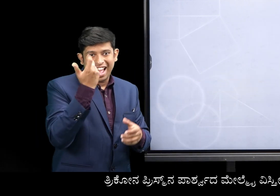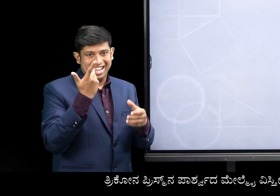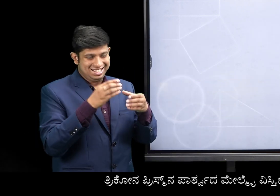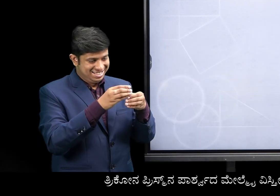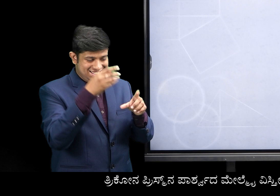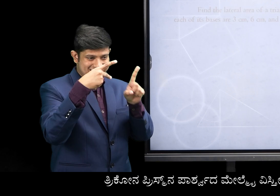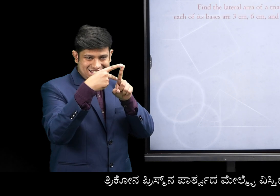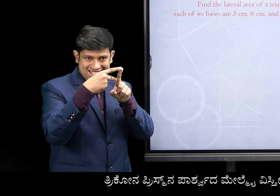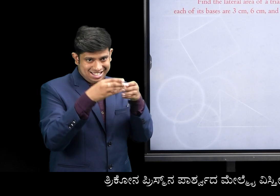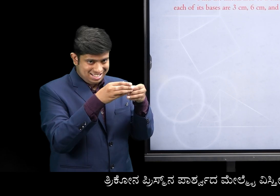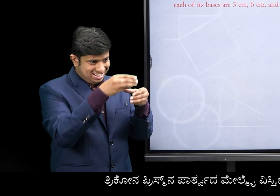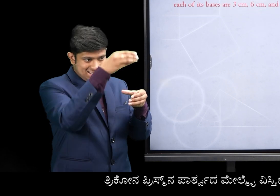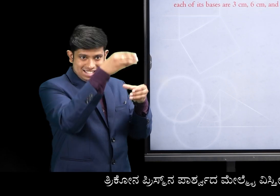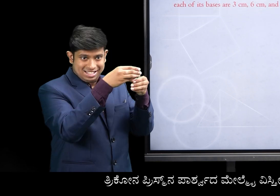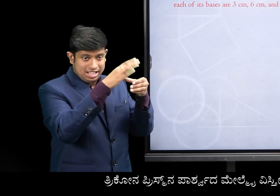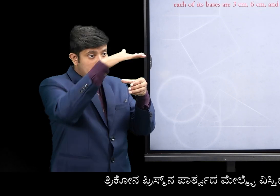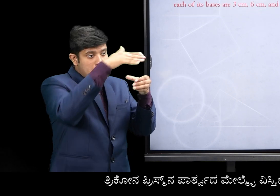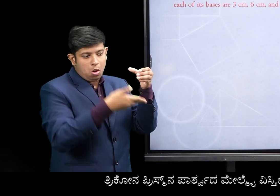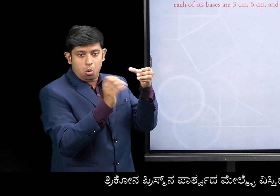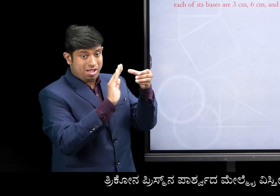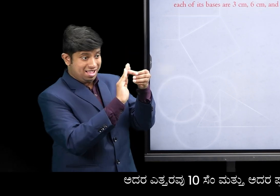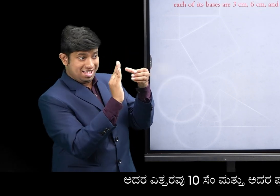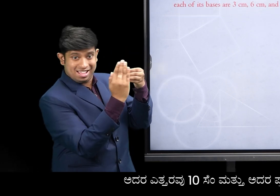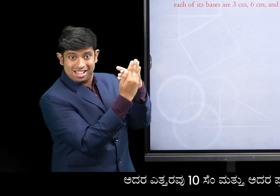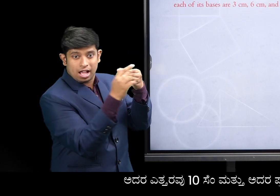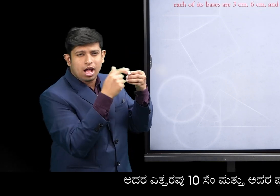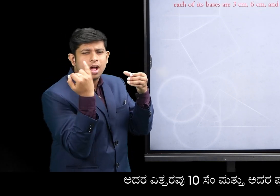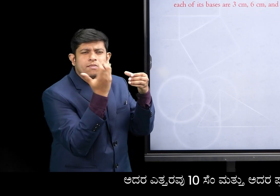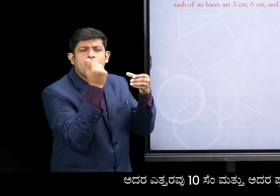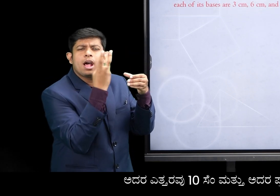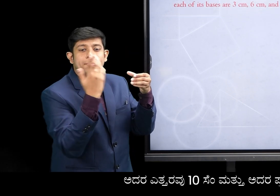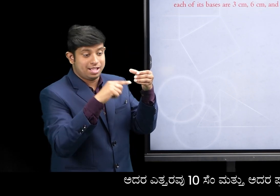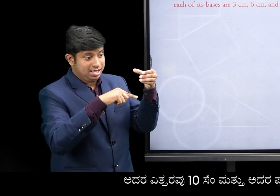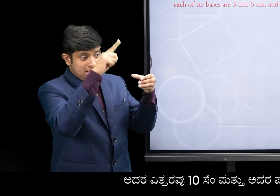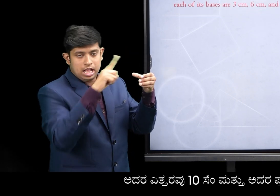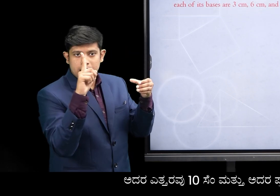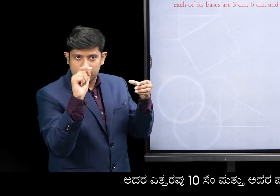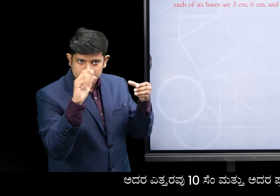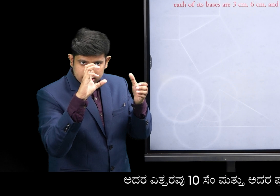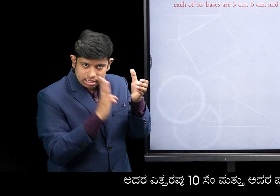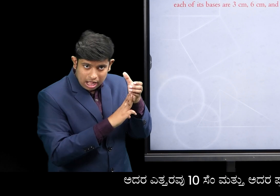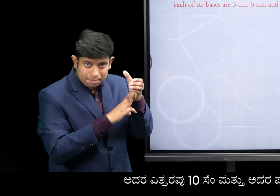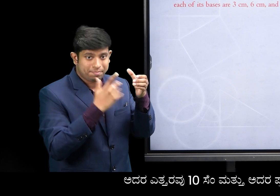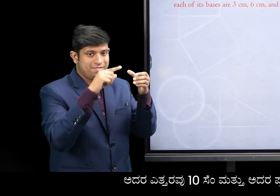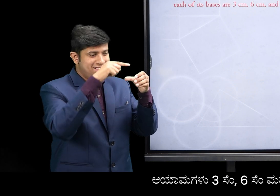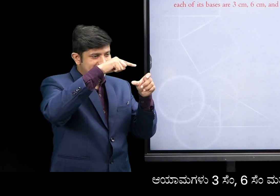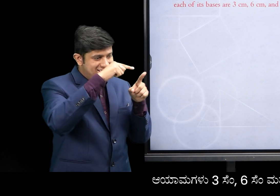ತ್ರಿಕೋನ ಪ್ರಿಸಂನ ಪಾರ್ಶ್ವದ ಮೇಲ್ಮೈ ವಿಸ್ತೀರ್ಣವನ್ನ ಕಂಡುಹಿಡಿಯಿರಿ. ಅದರ ಎತ್ತರವು 10 ಸೆಂಟಿಮೀಟರ್ ಮತ್ತು ಅದರ ಪ್ರತಿಯೊಂದು ಬೇಸ್ಗಳ ಆಯಾಮವು